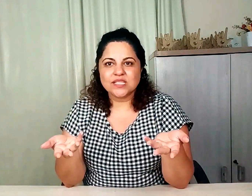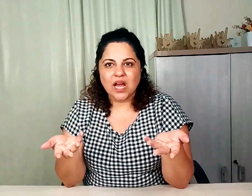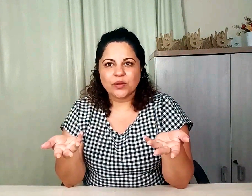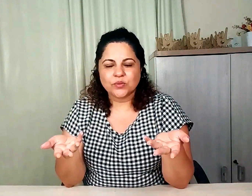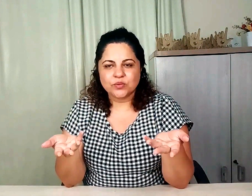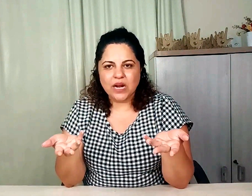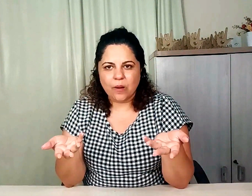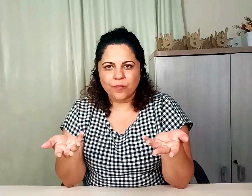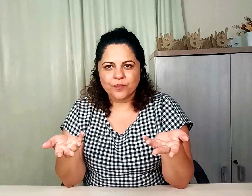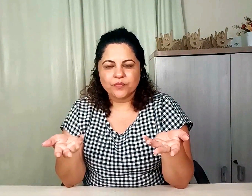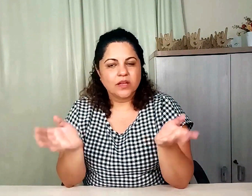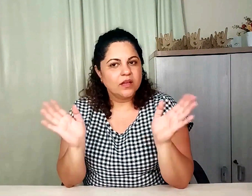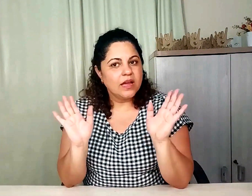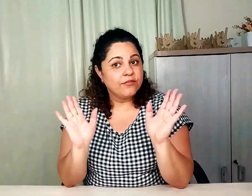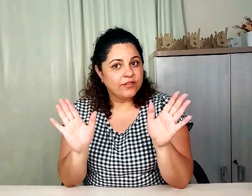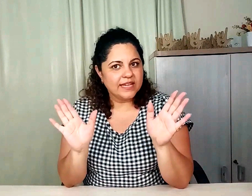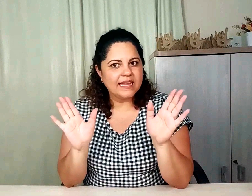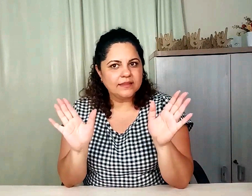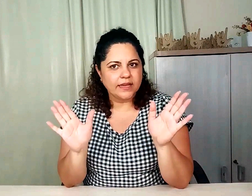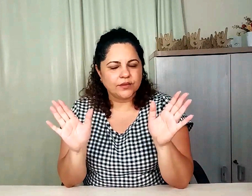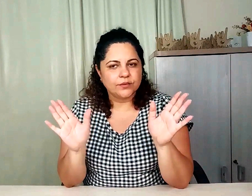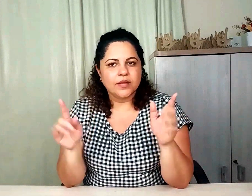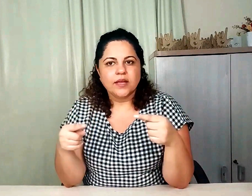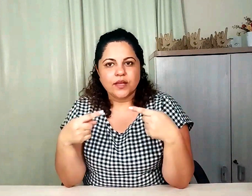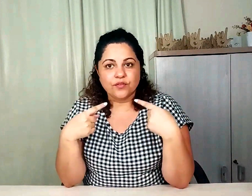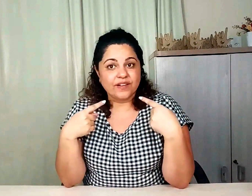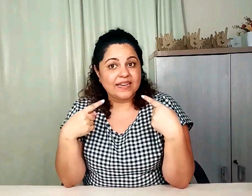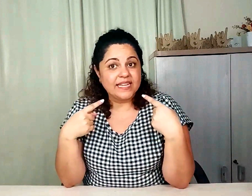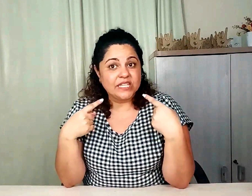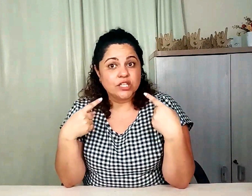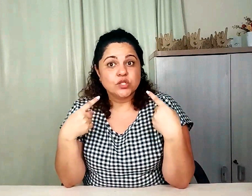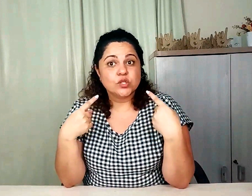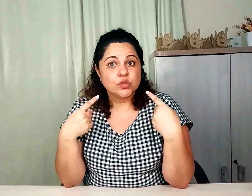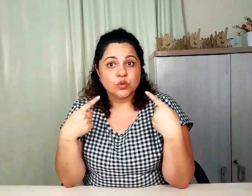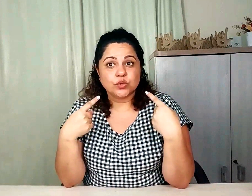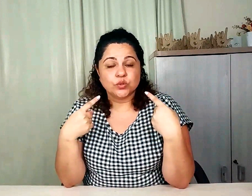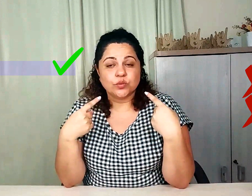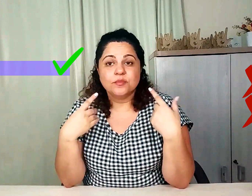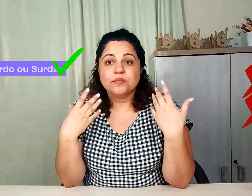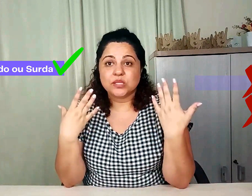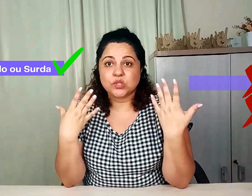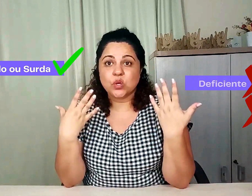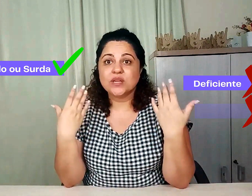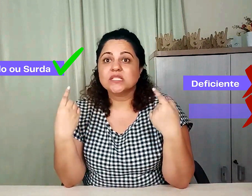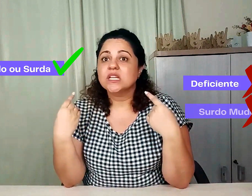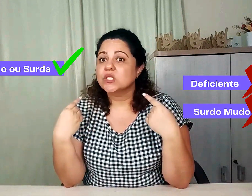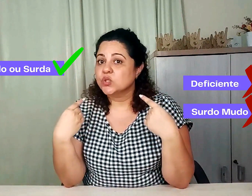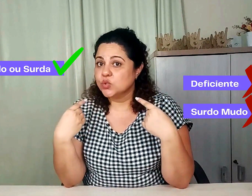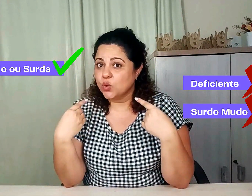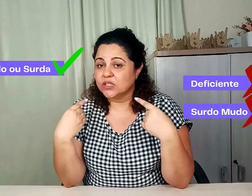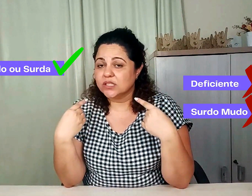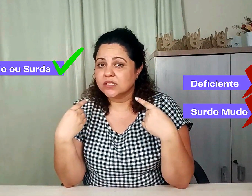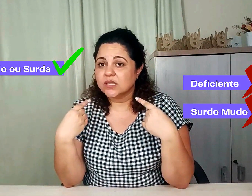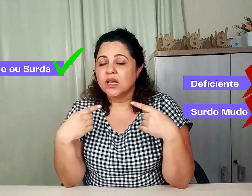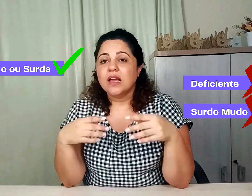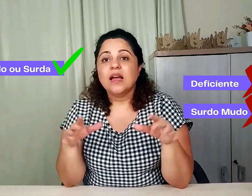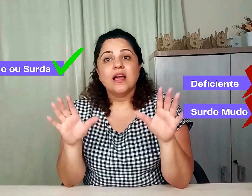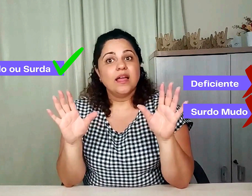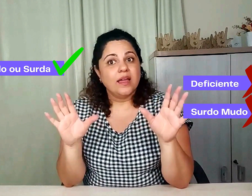social e cultural. Fique atento, eu falei surdo, pessoas surdas. Eles